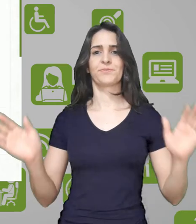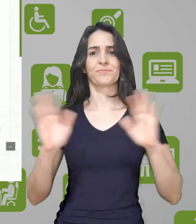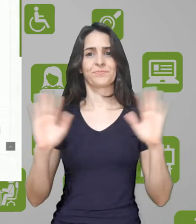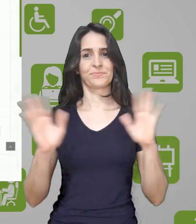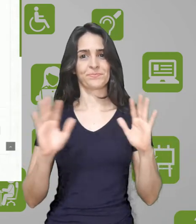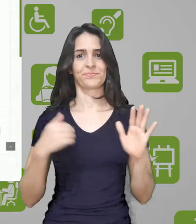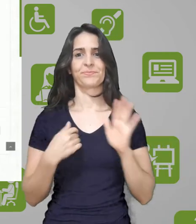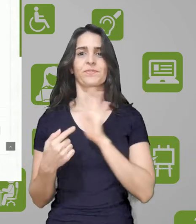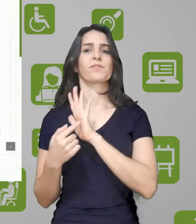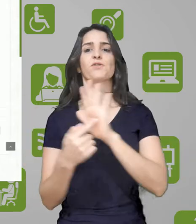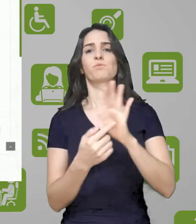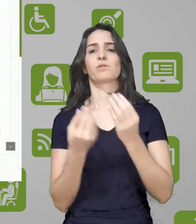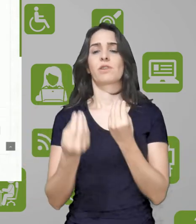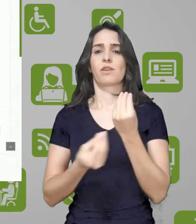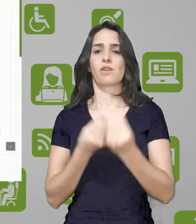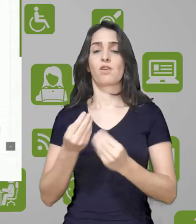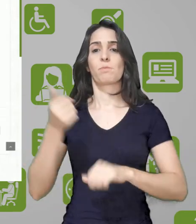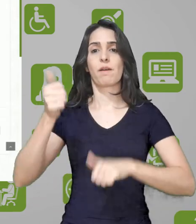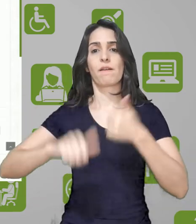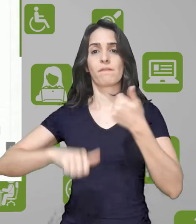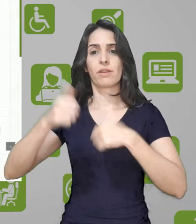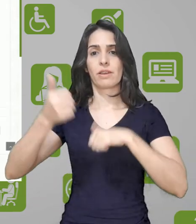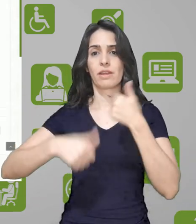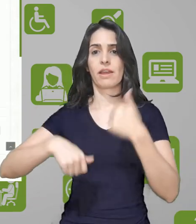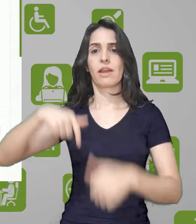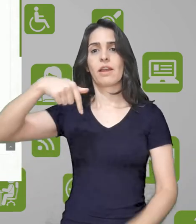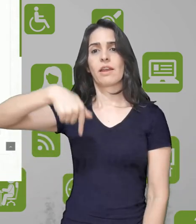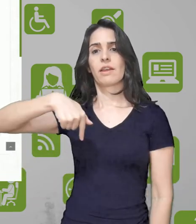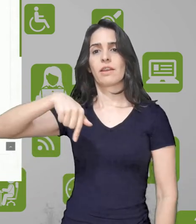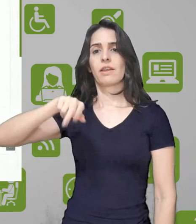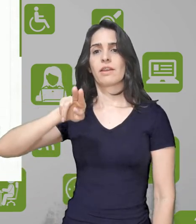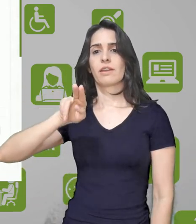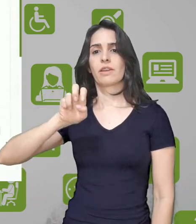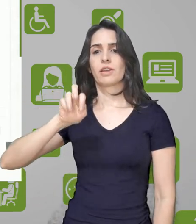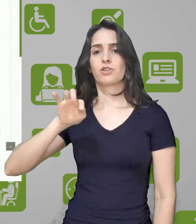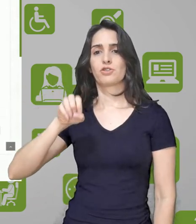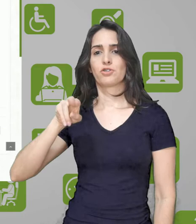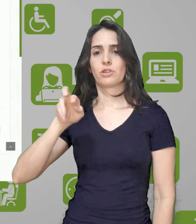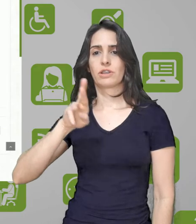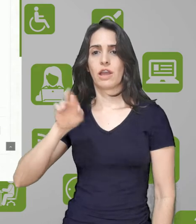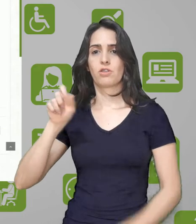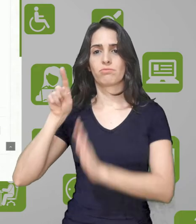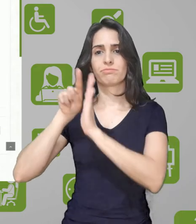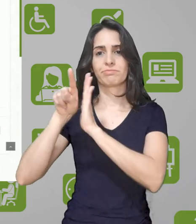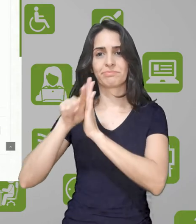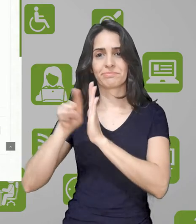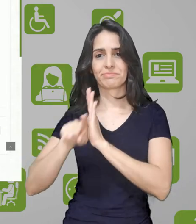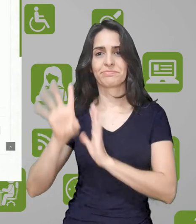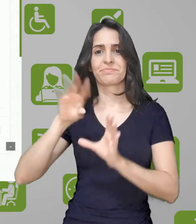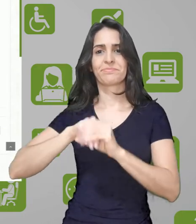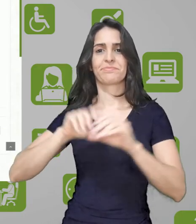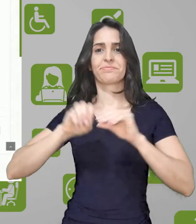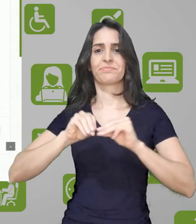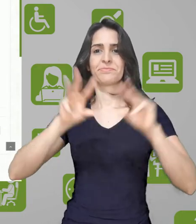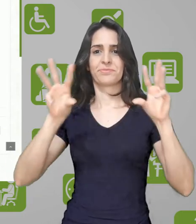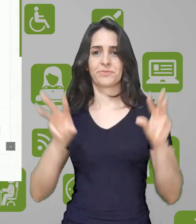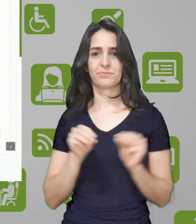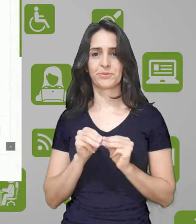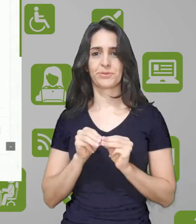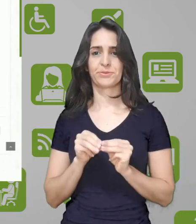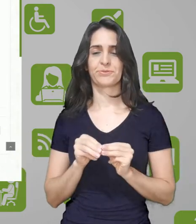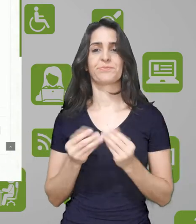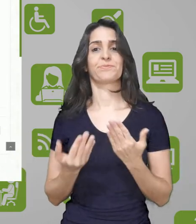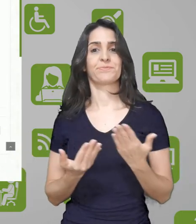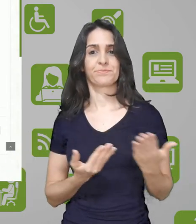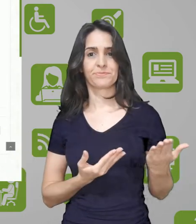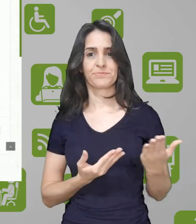o olá agora quero te mostrar como faz para variar um questionário aqui no mudou então vamos entrar nesse questionário que já